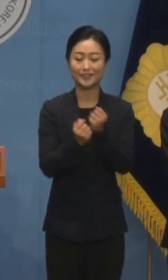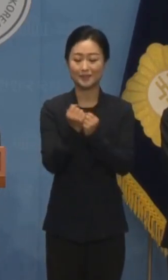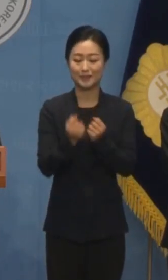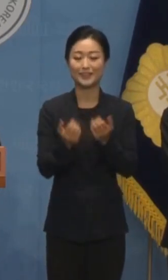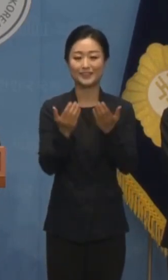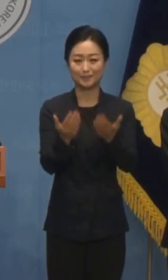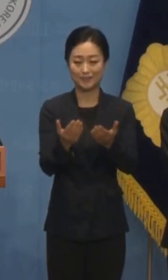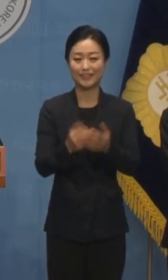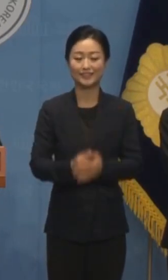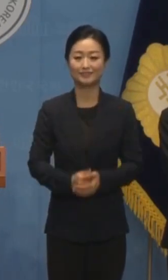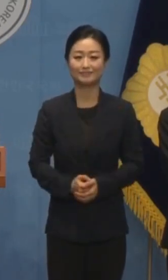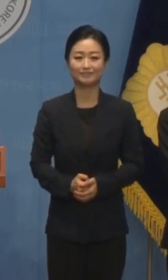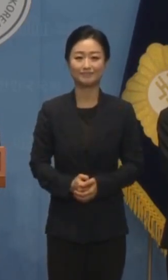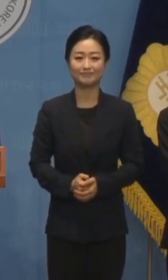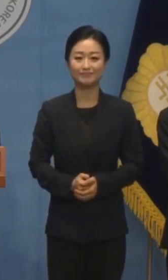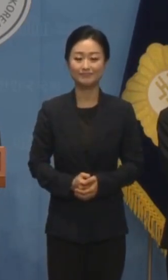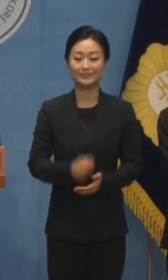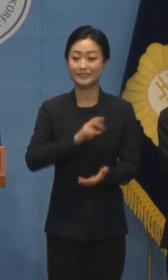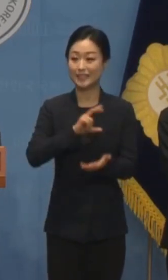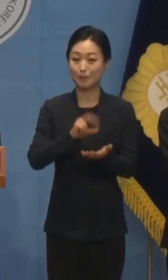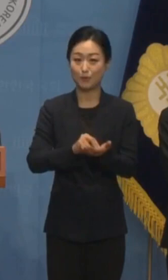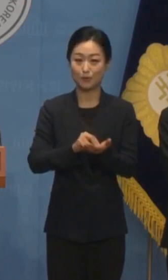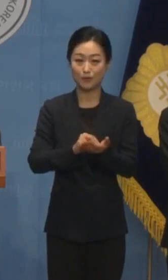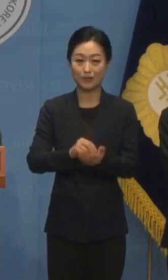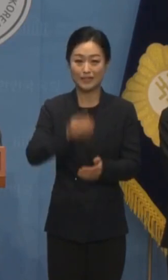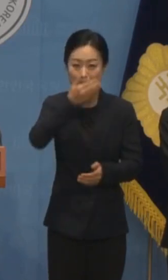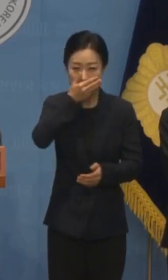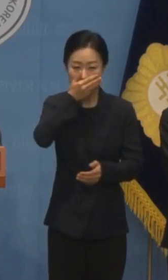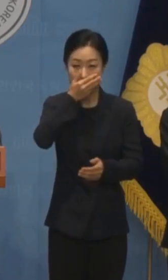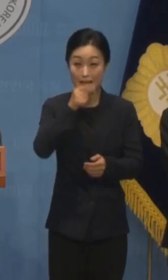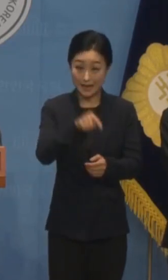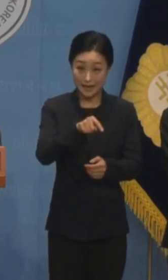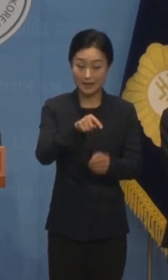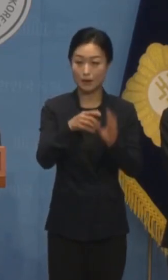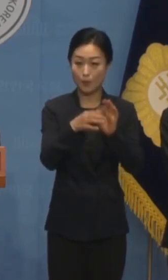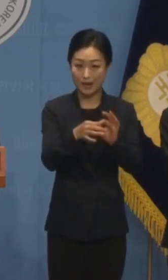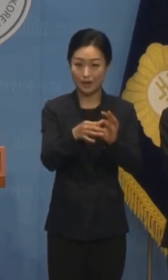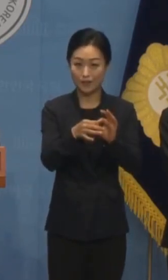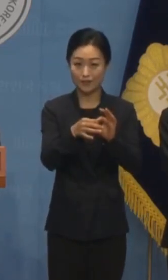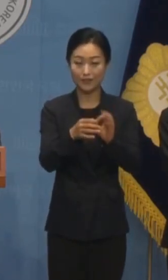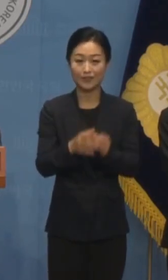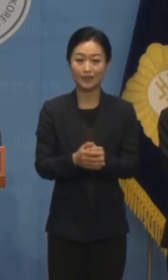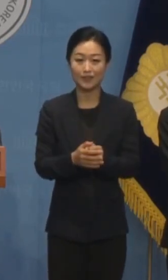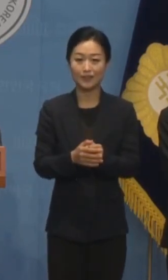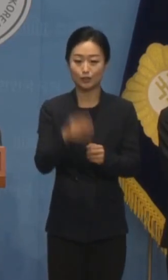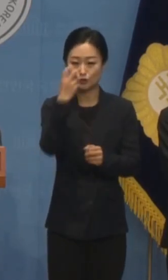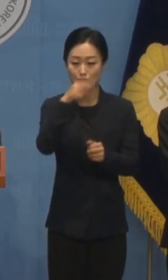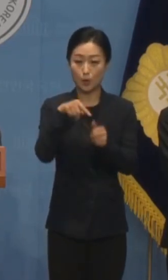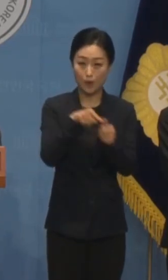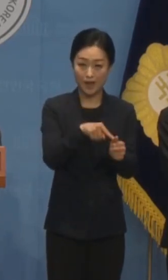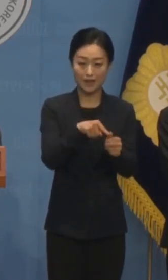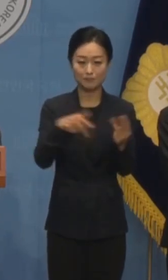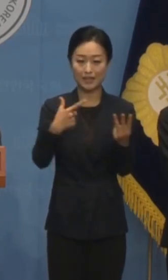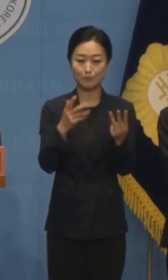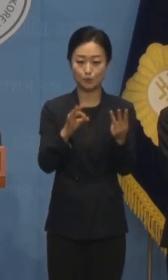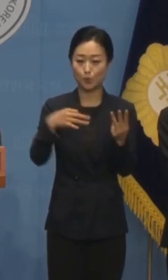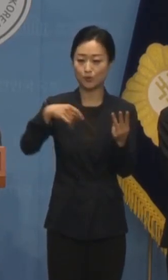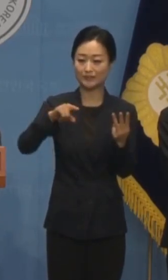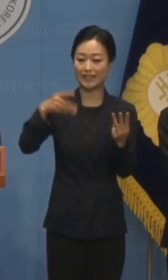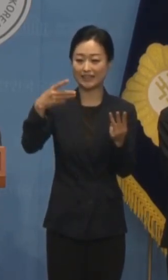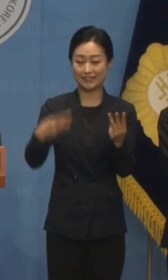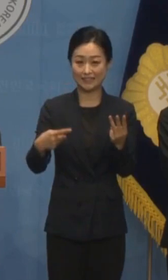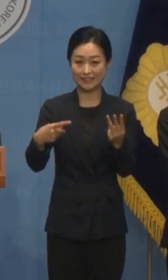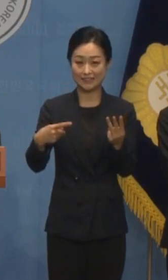할 예정입니다. 제목은 입틀막 졸속기전 수사외압 3종 세트 김용년 국방부 장관